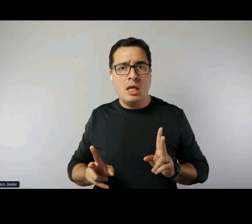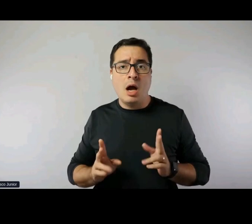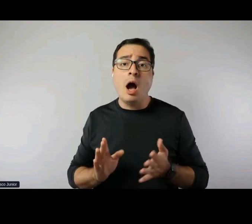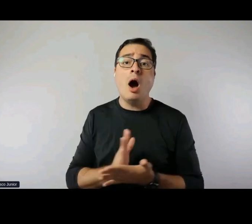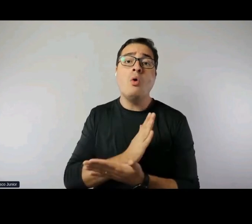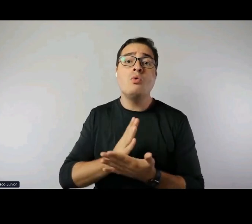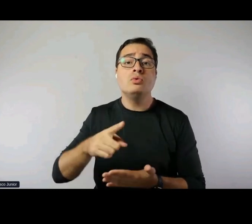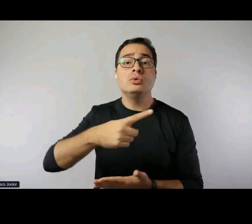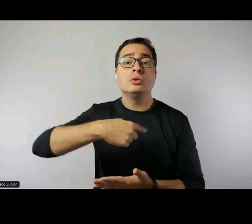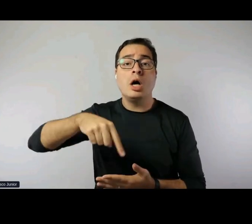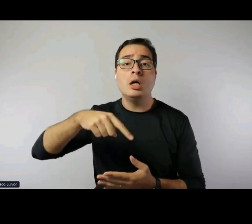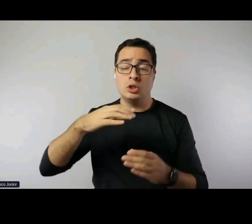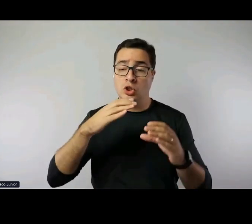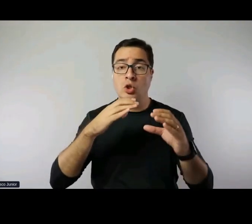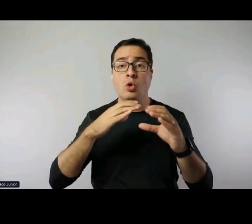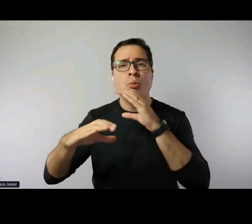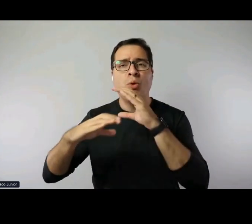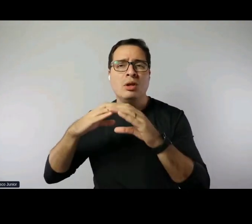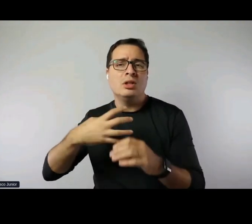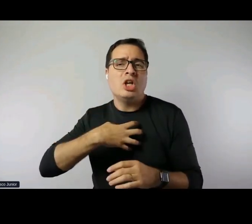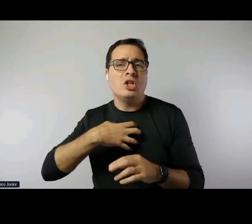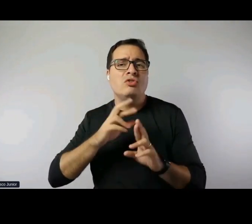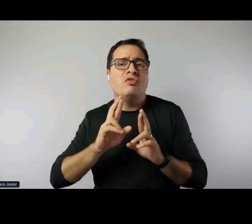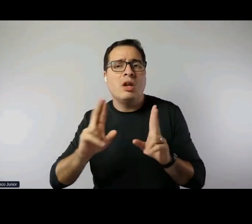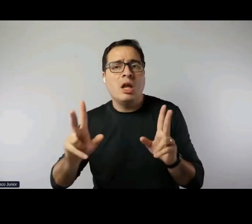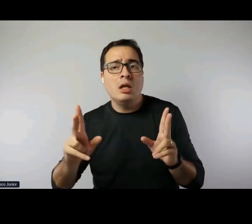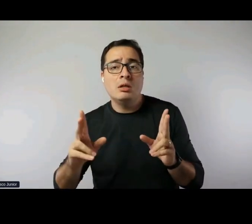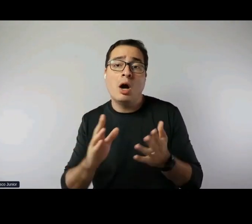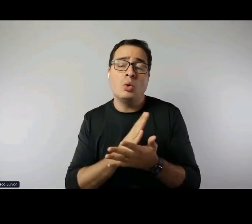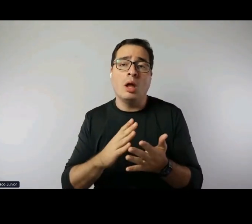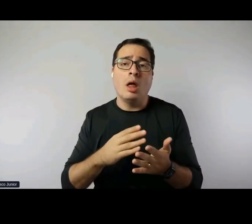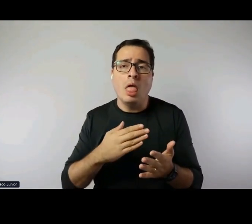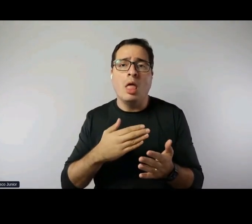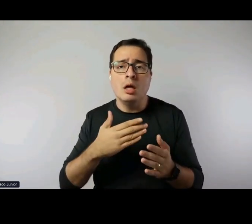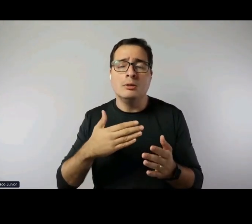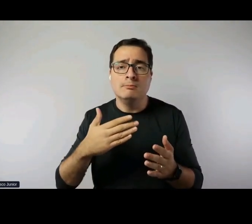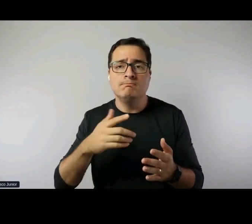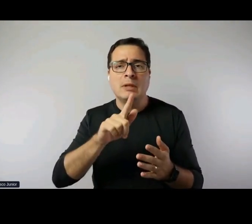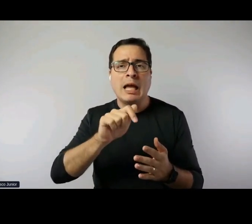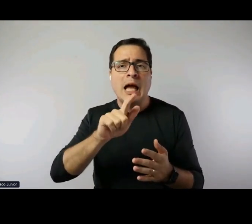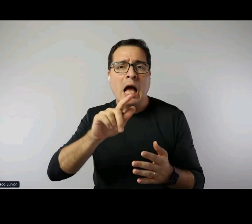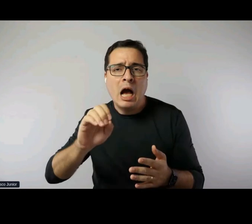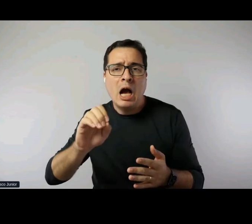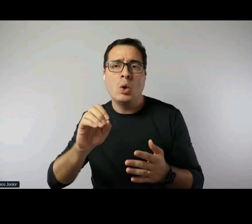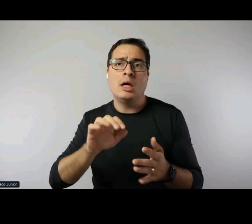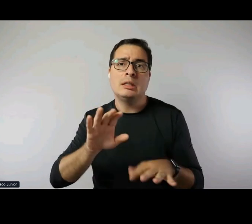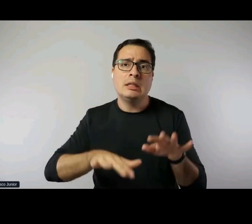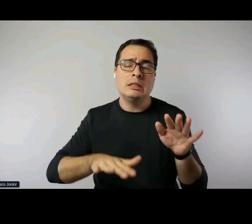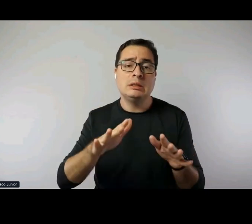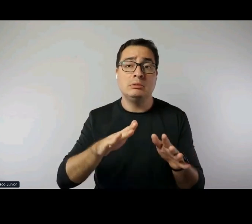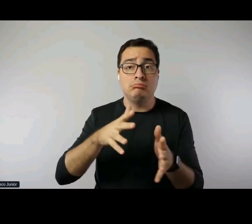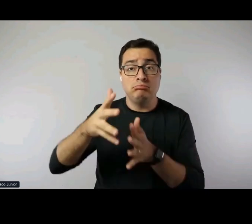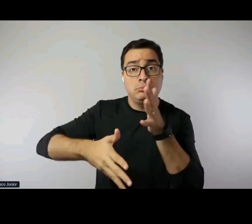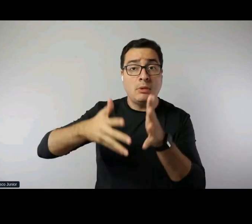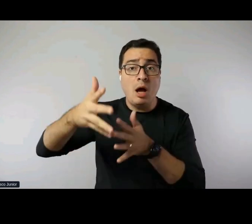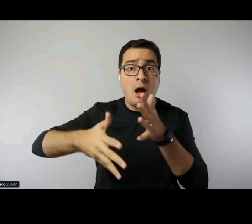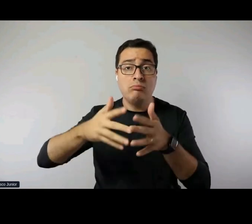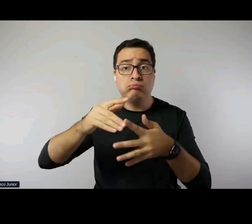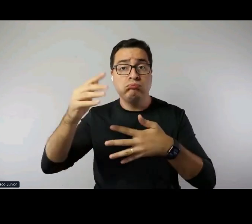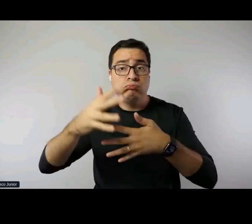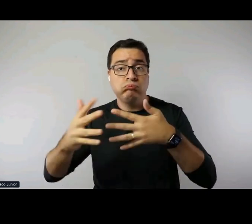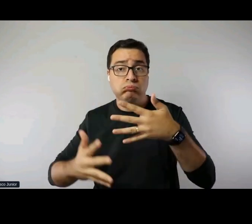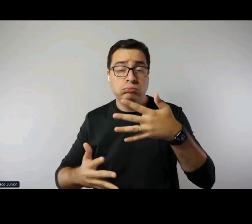se comunicam de formas diferentes, alguns gaguejam, alguns se comunicam através de sinais, alguns